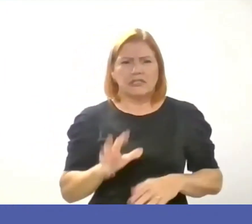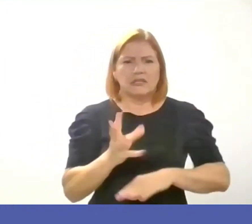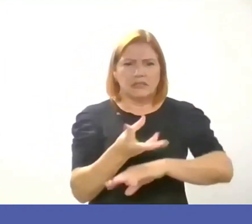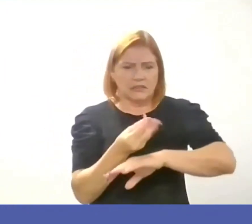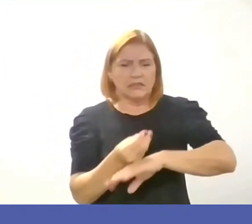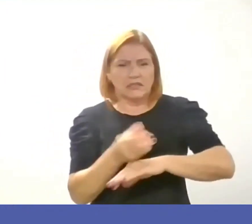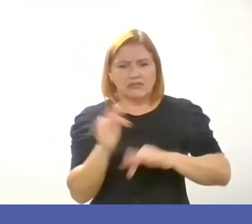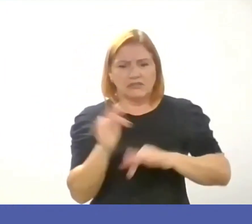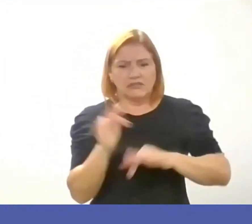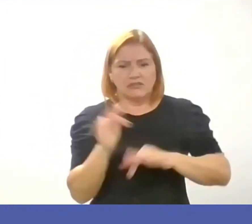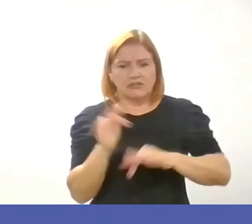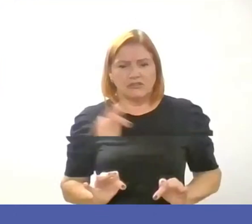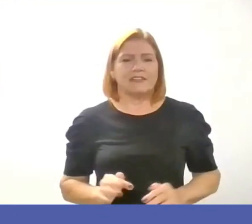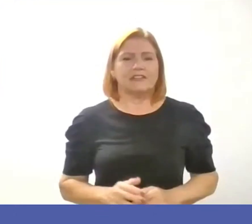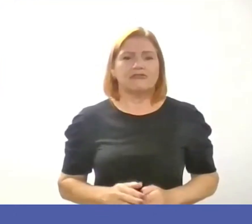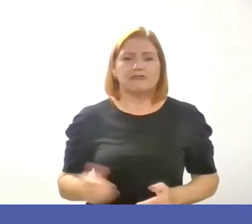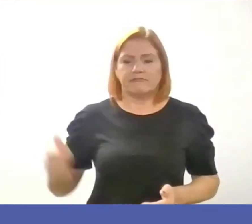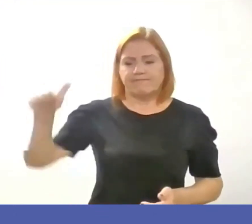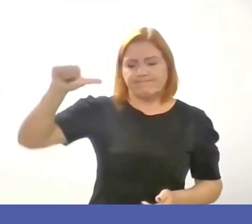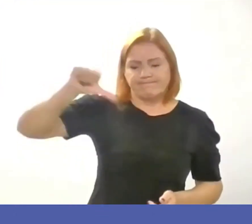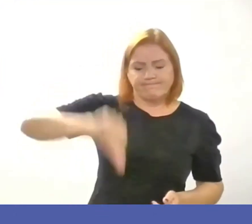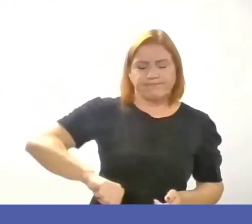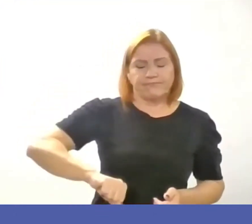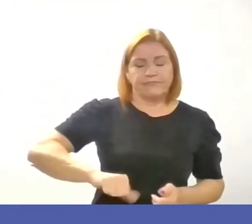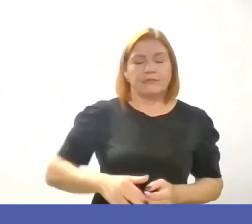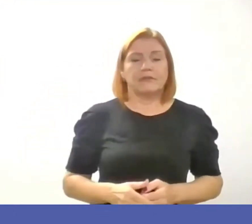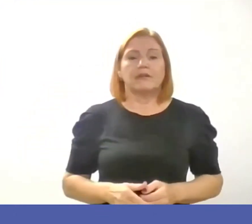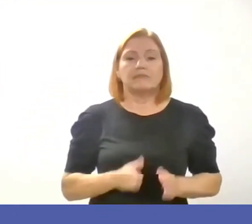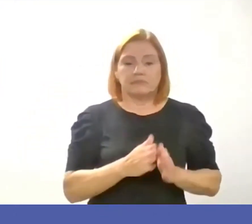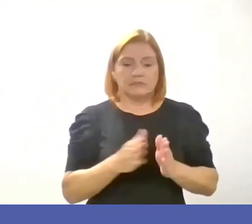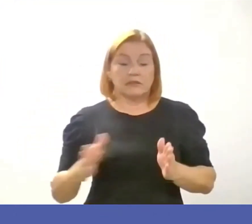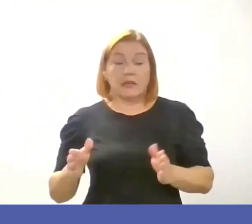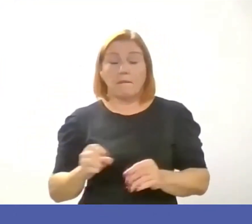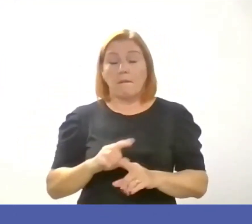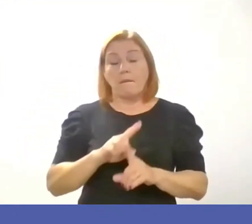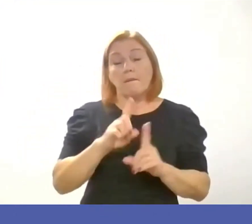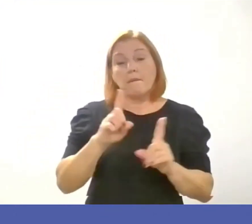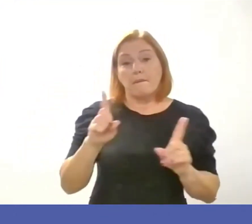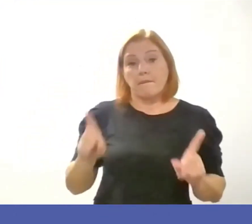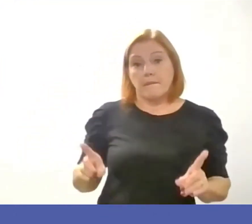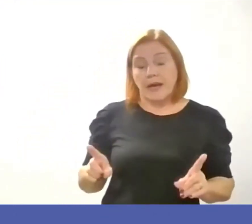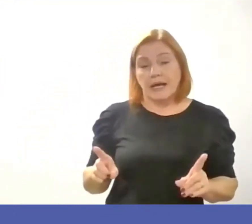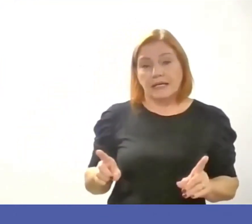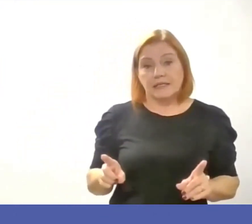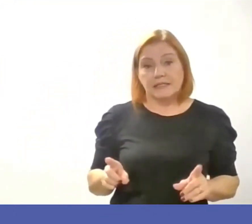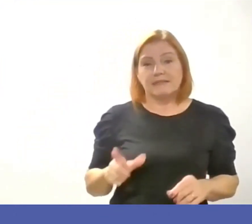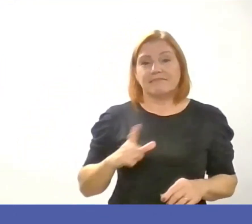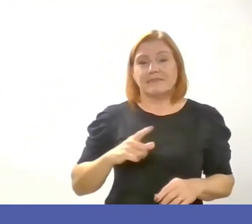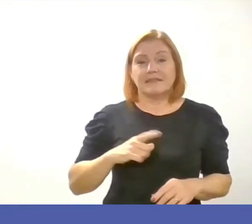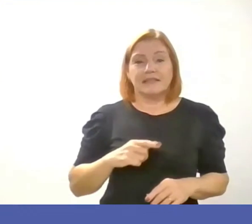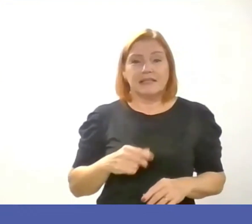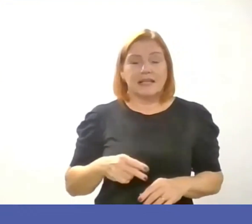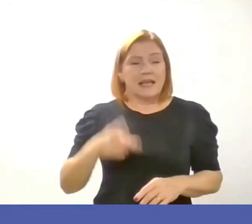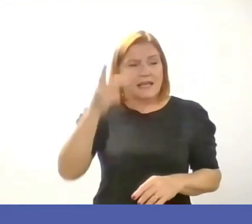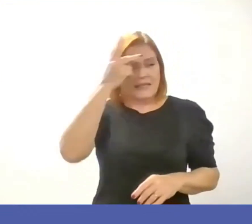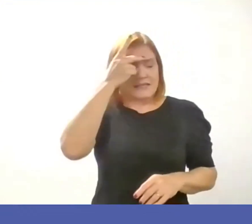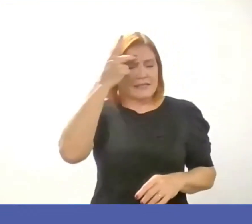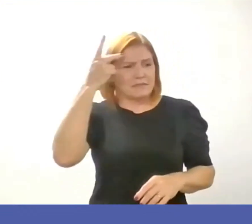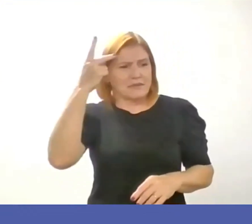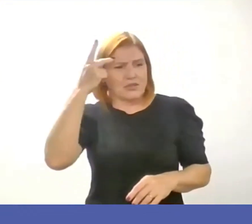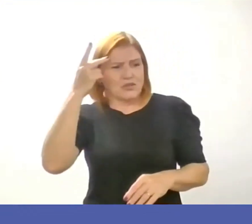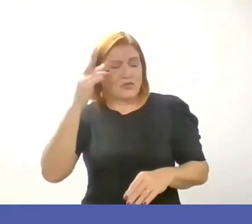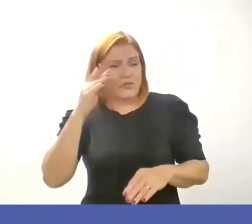afundou. Mas nós temos os demais de Tiatira, em Apocalipse 2:24, não